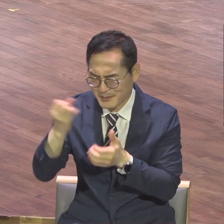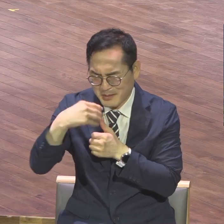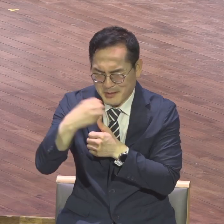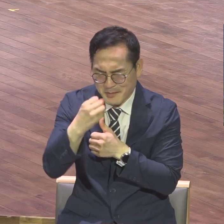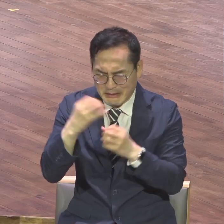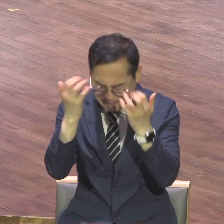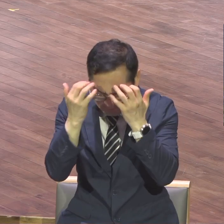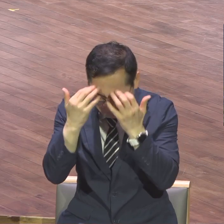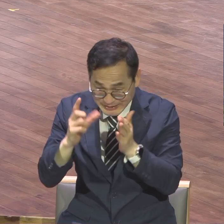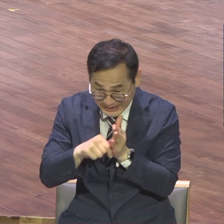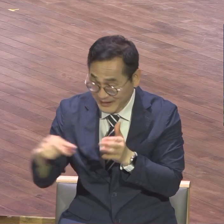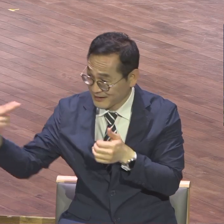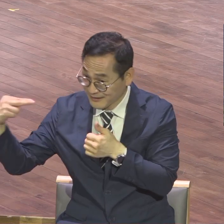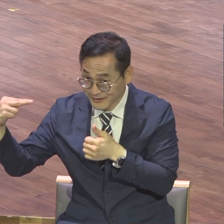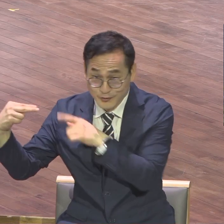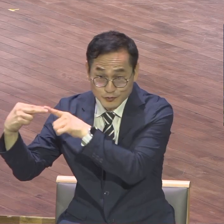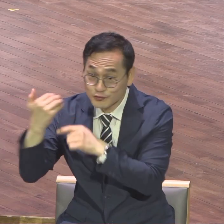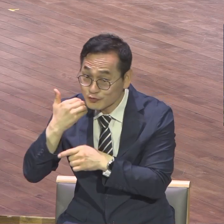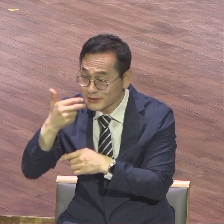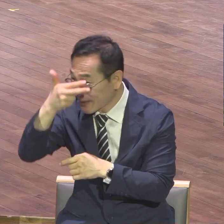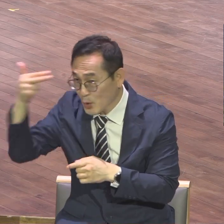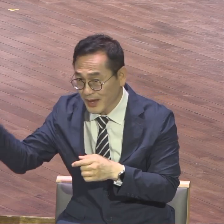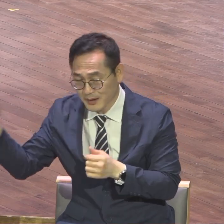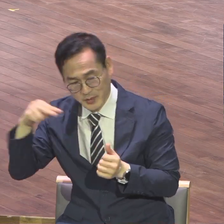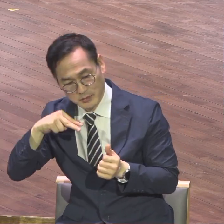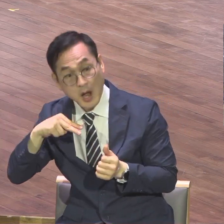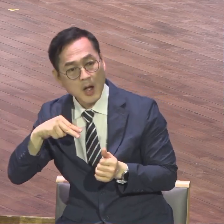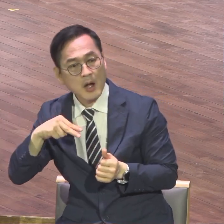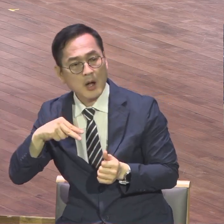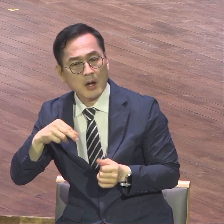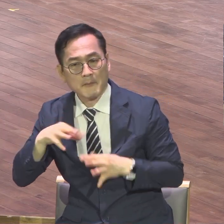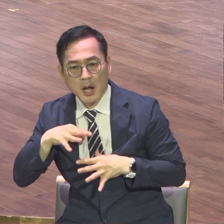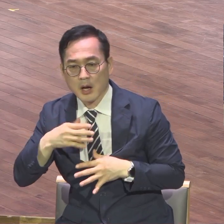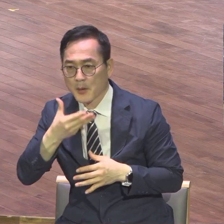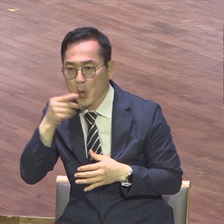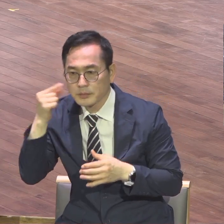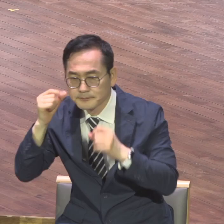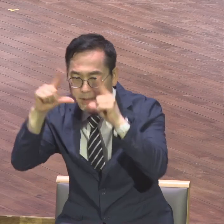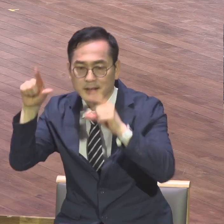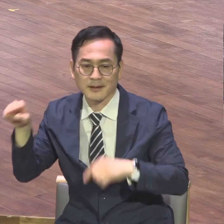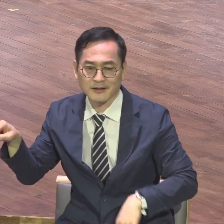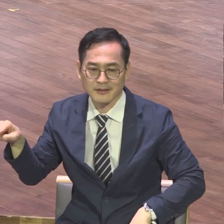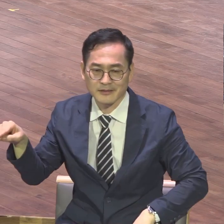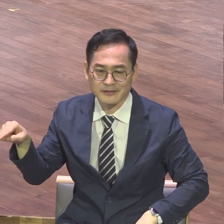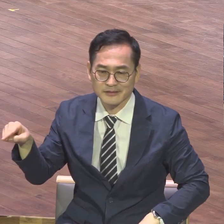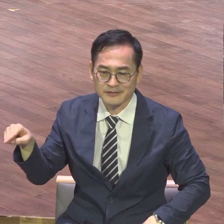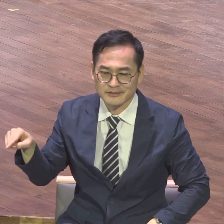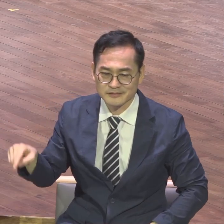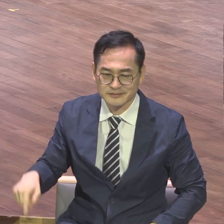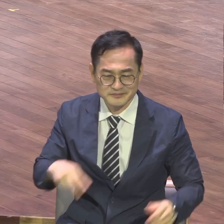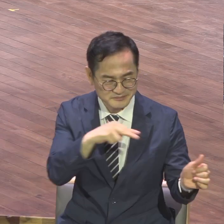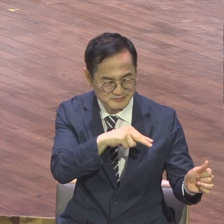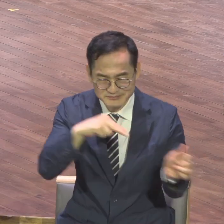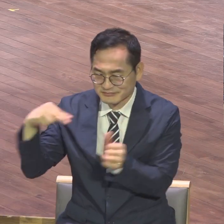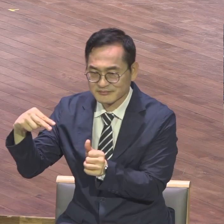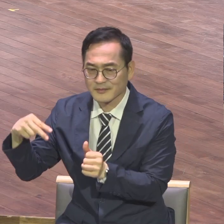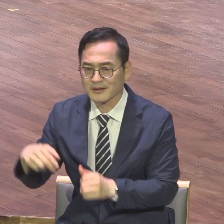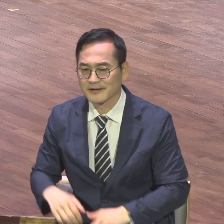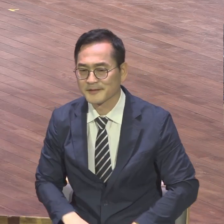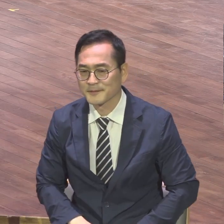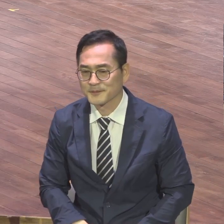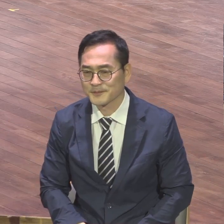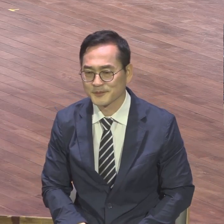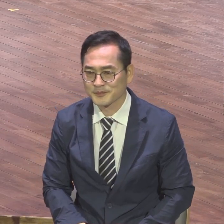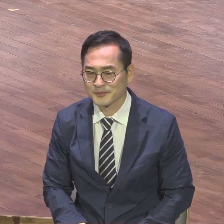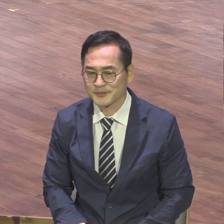대해서 디모데후서 3장 11절에 이렇게 말합니다. 박해를 받음과 고난과 또한 안디옥과